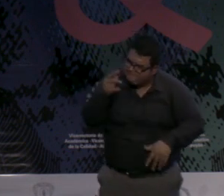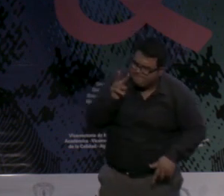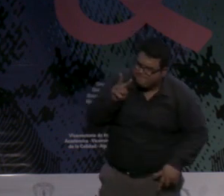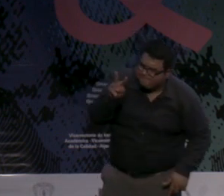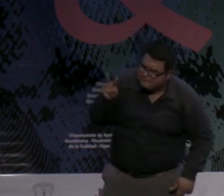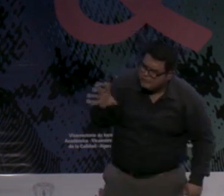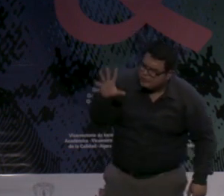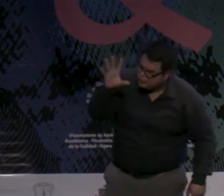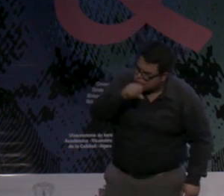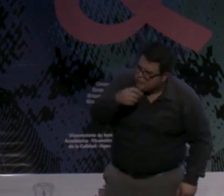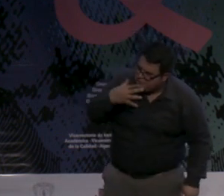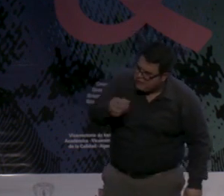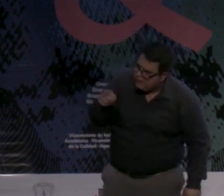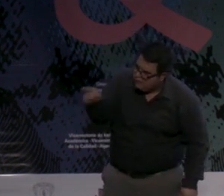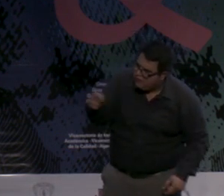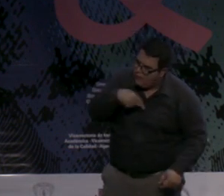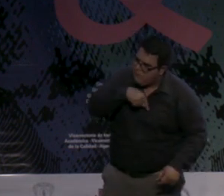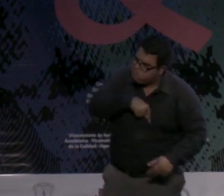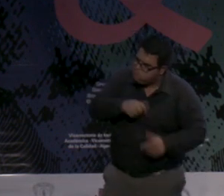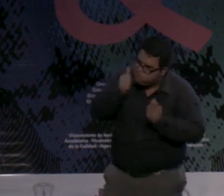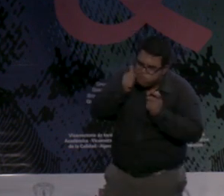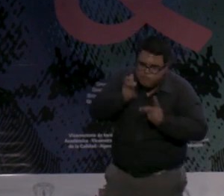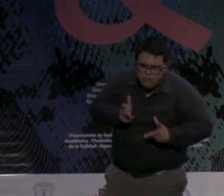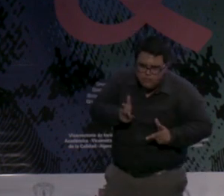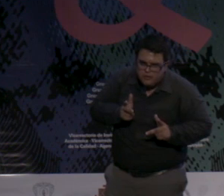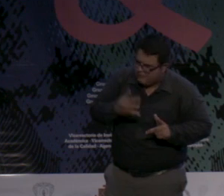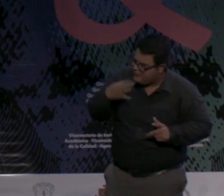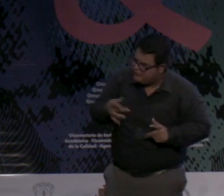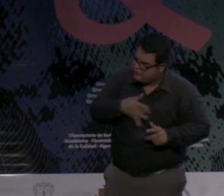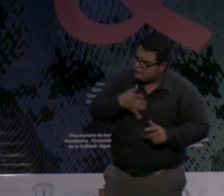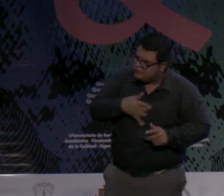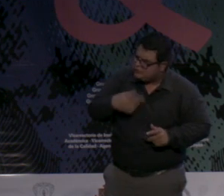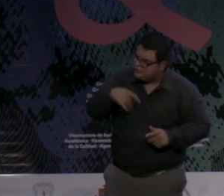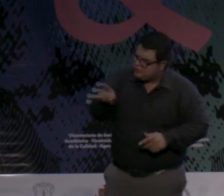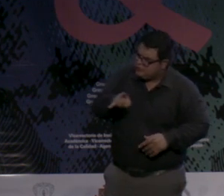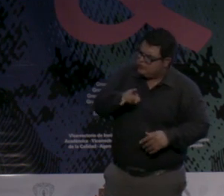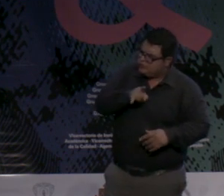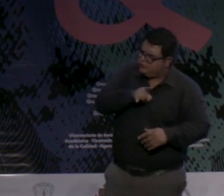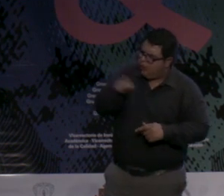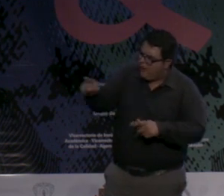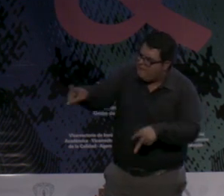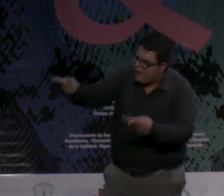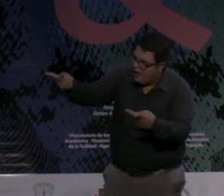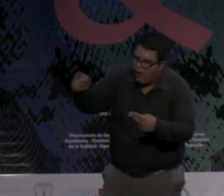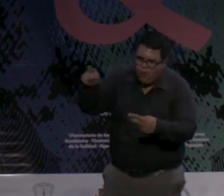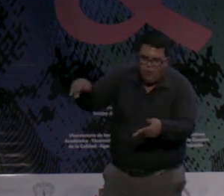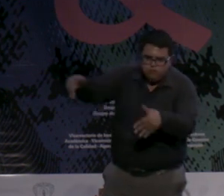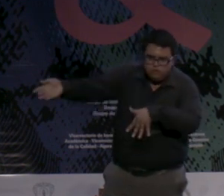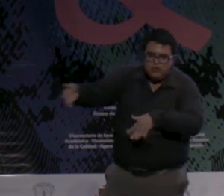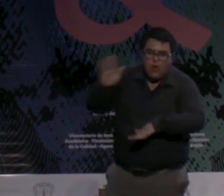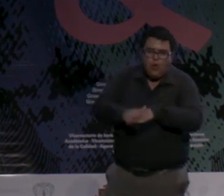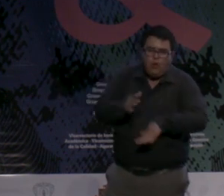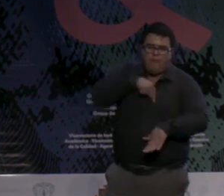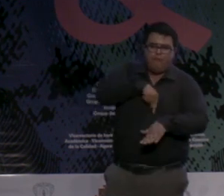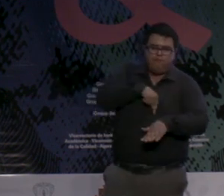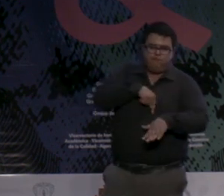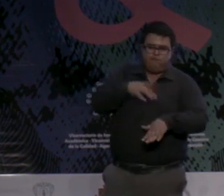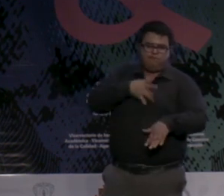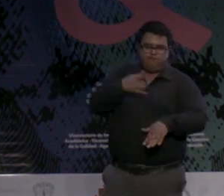con dos conceptos de la filosofía moral. Uno, de un gran filósofo como Emmanuel Levinas, el concepto de presencia. Hay un momento en